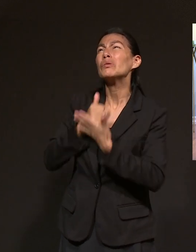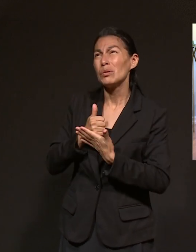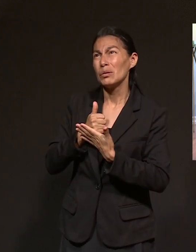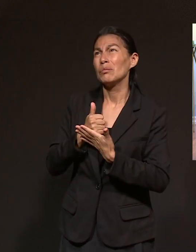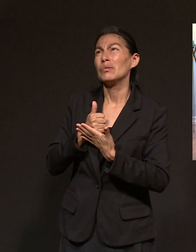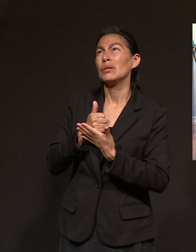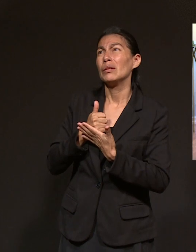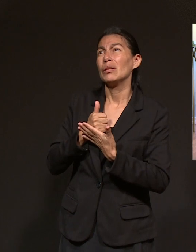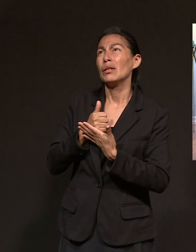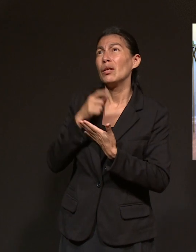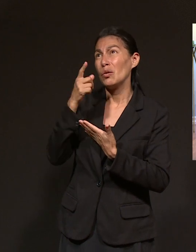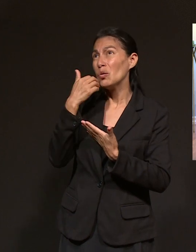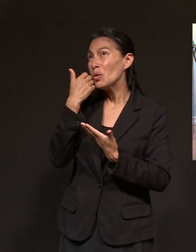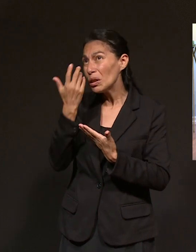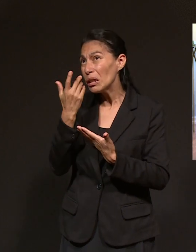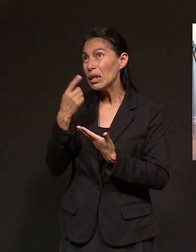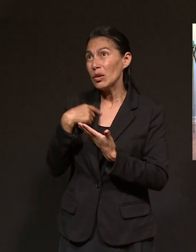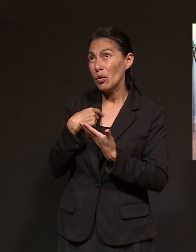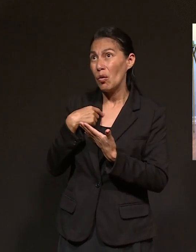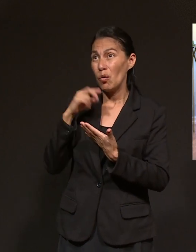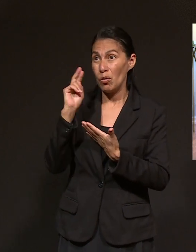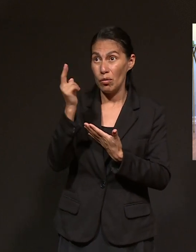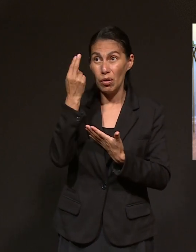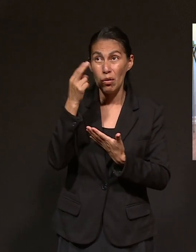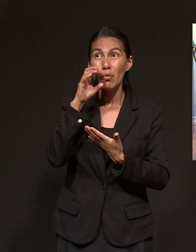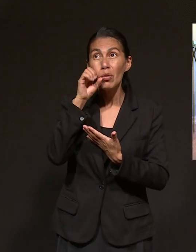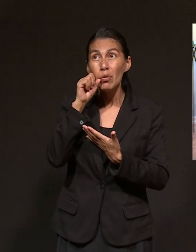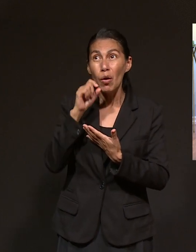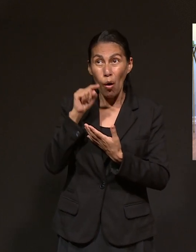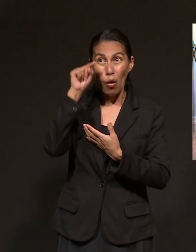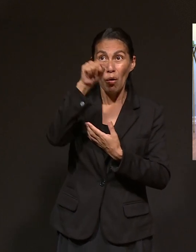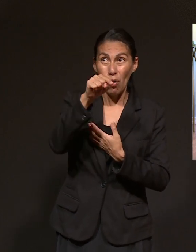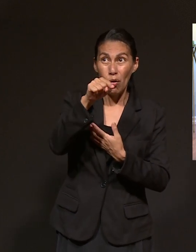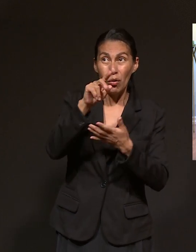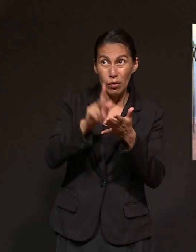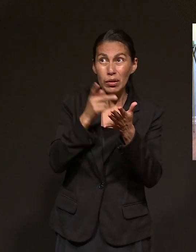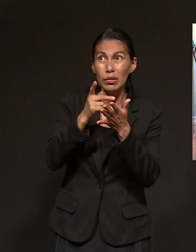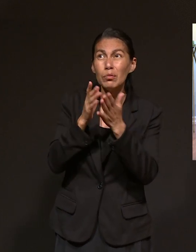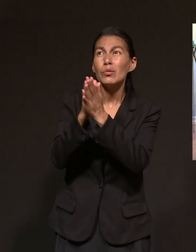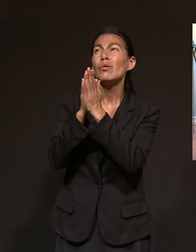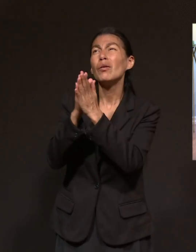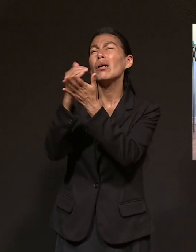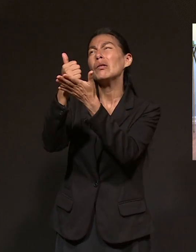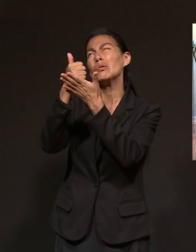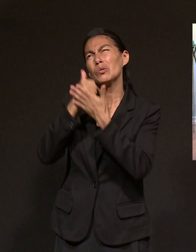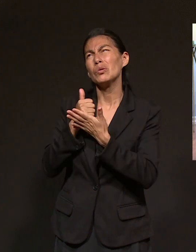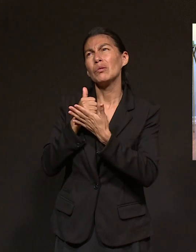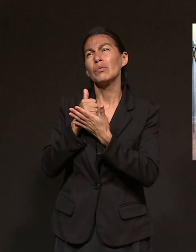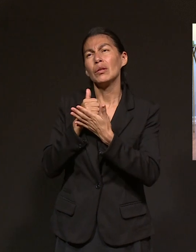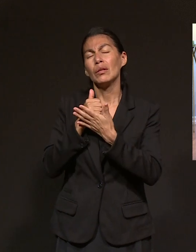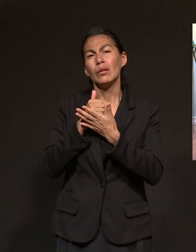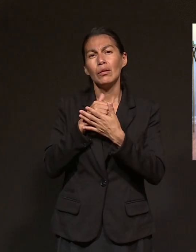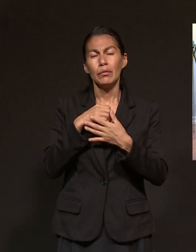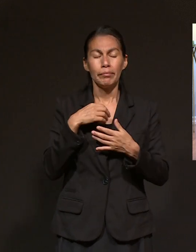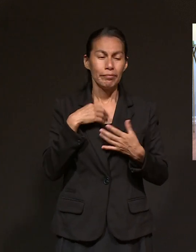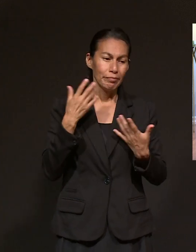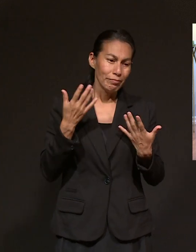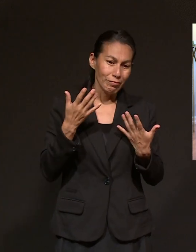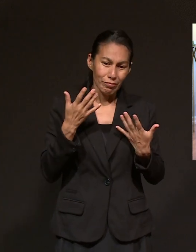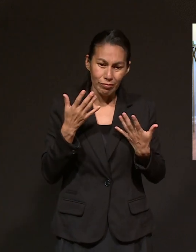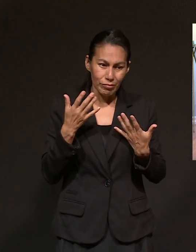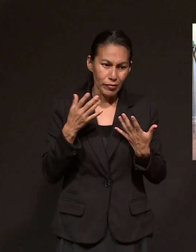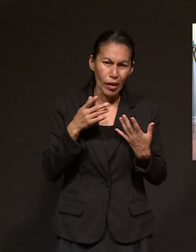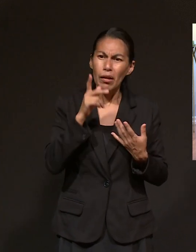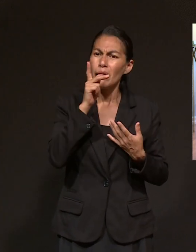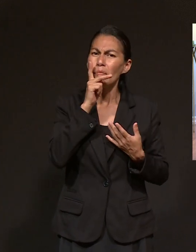tú, si tú quieres que yo regrese, dame una señal. Entonces fui con